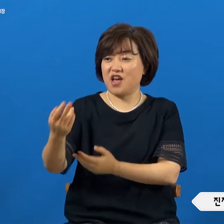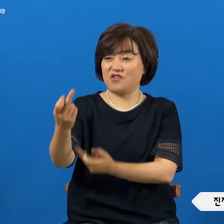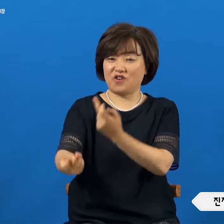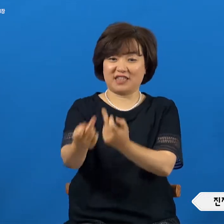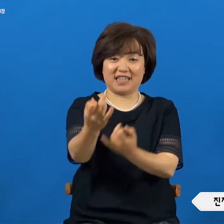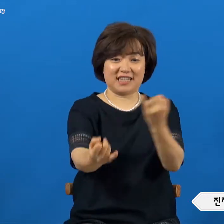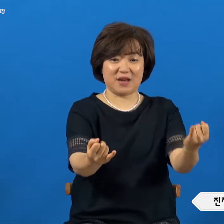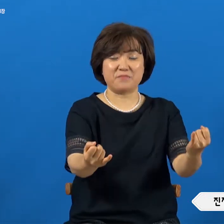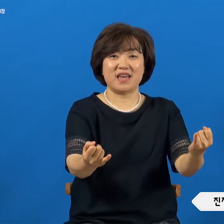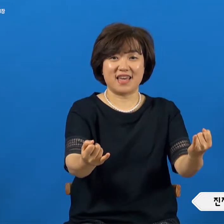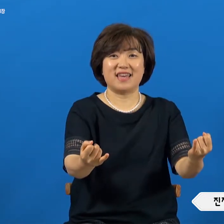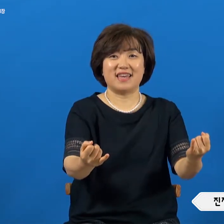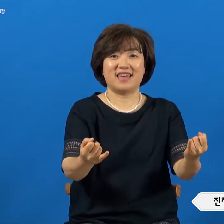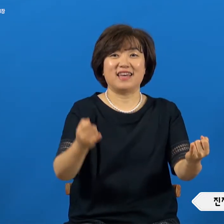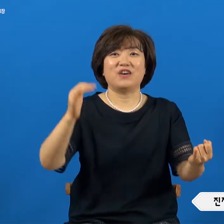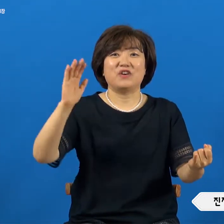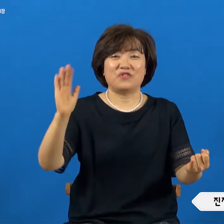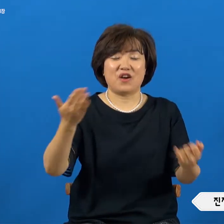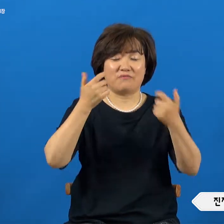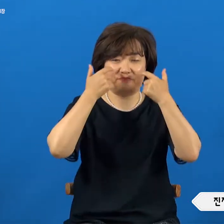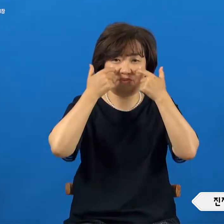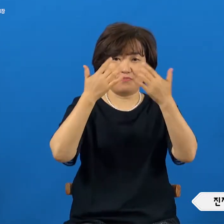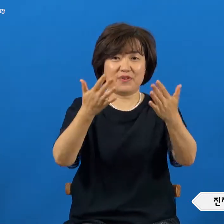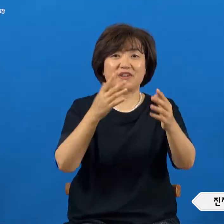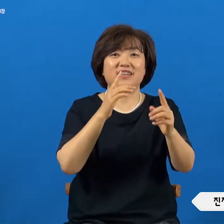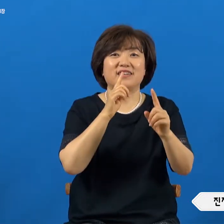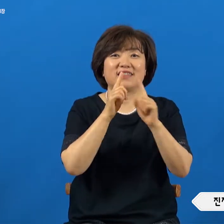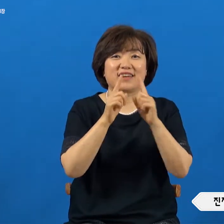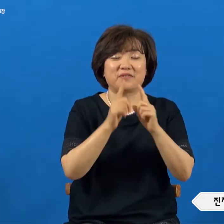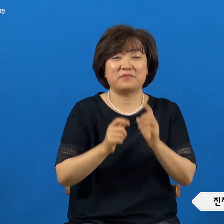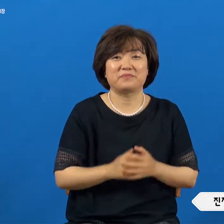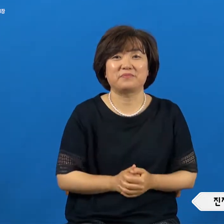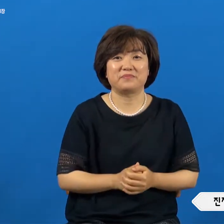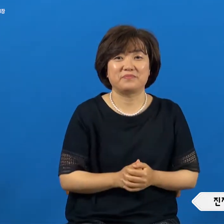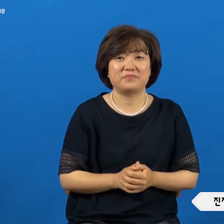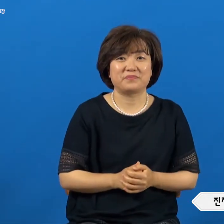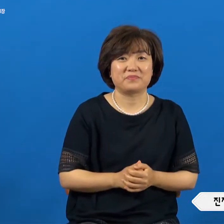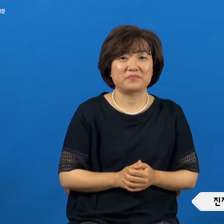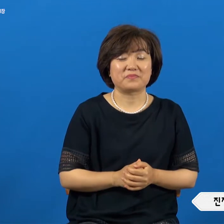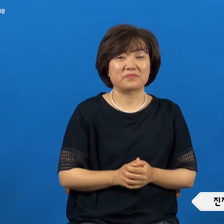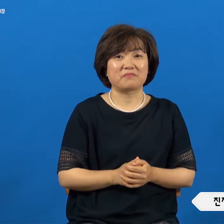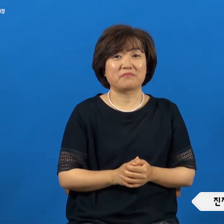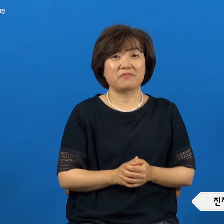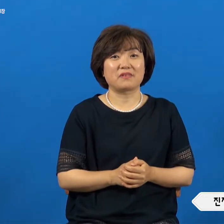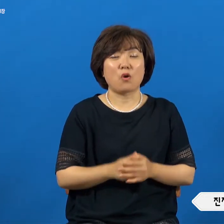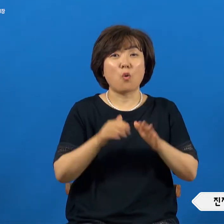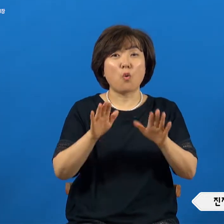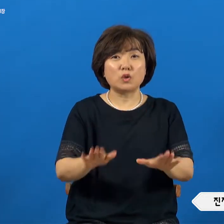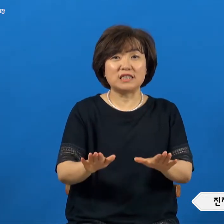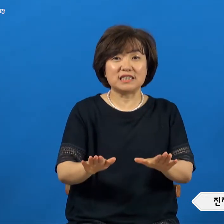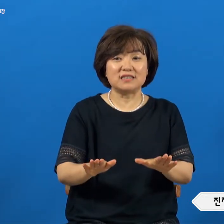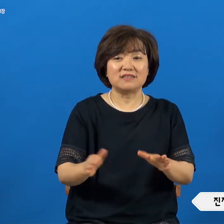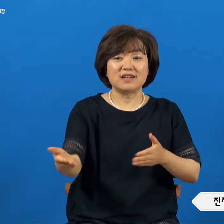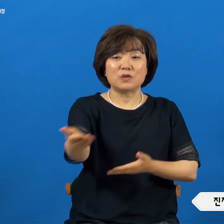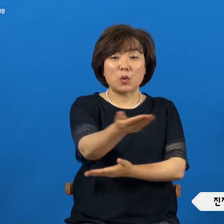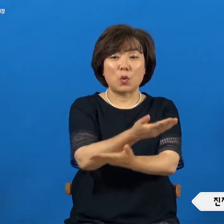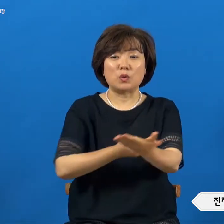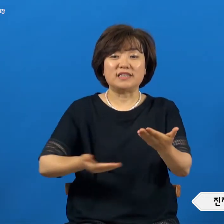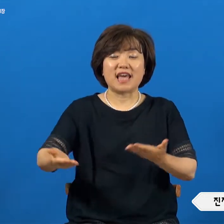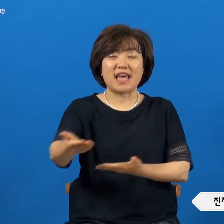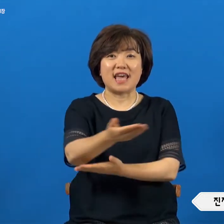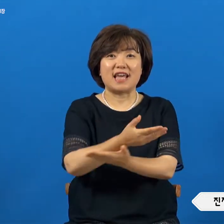자매이기 때문이라고 성경은 말씀하십니다. 그렇다면 오늘 이 교제의